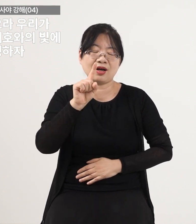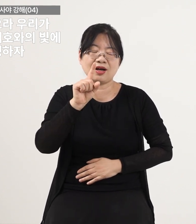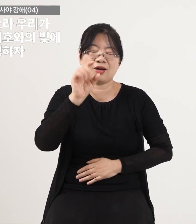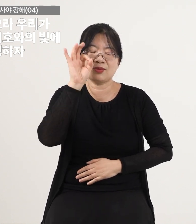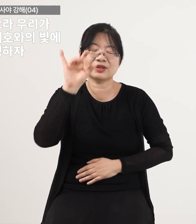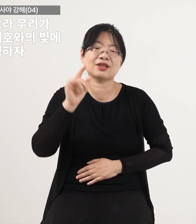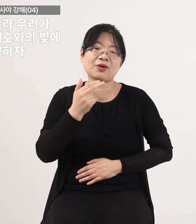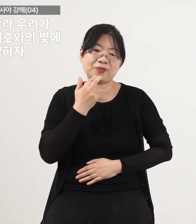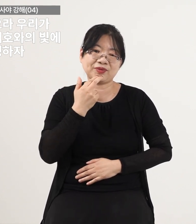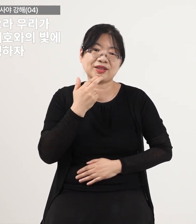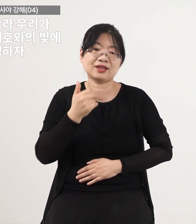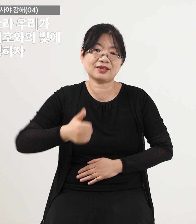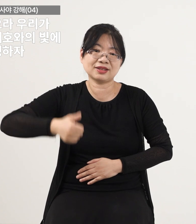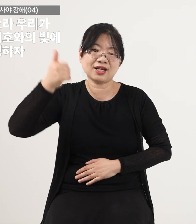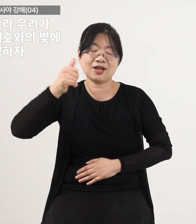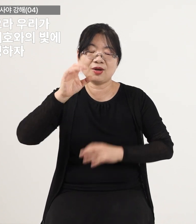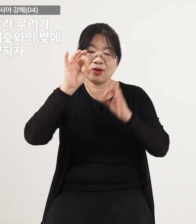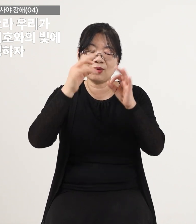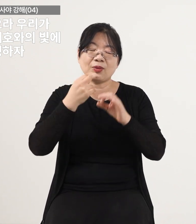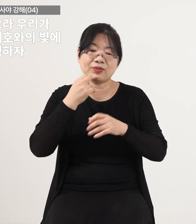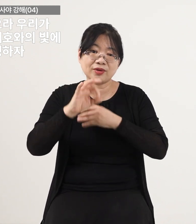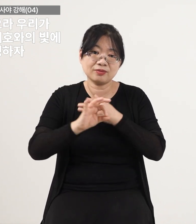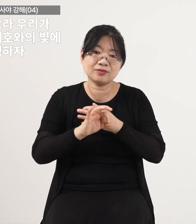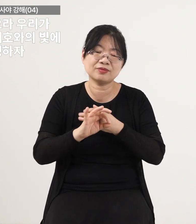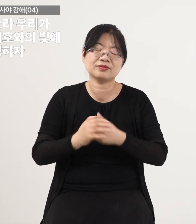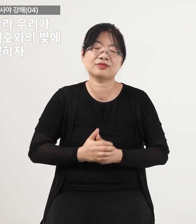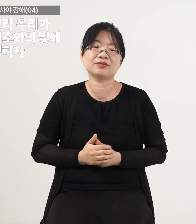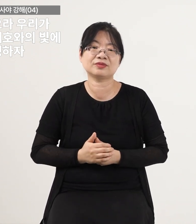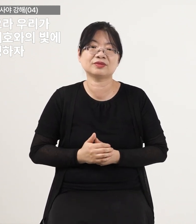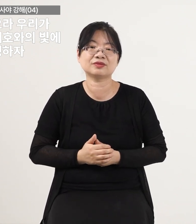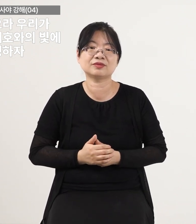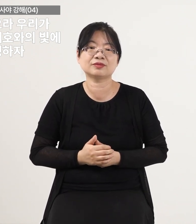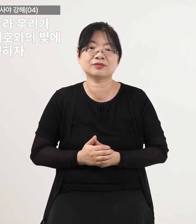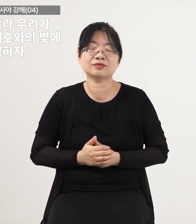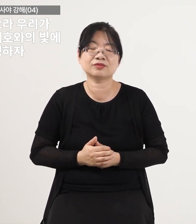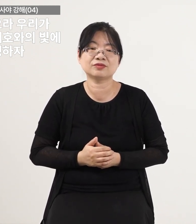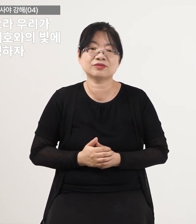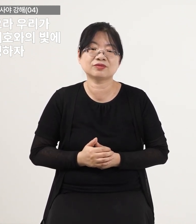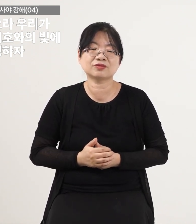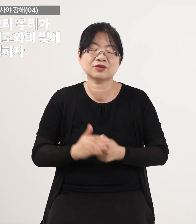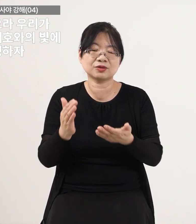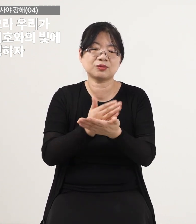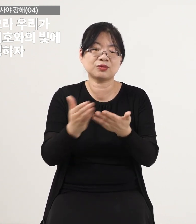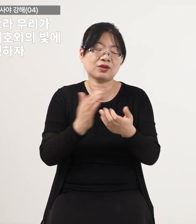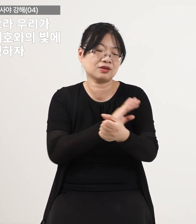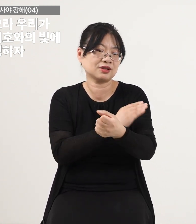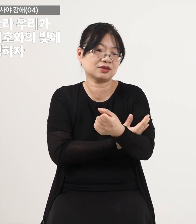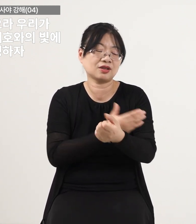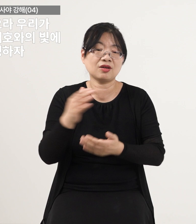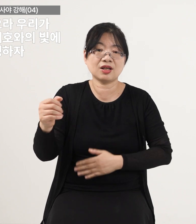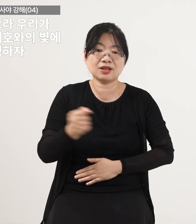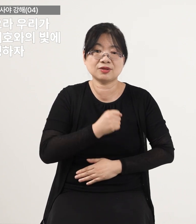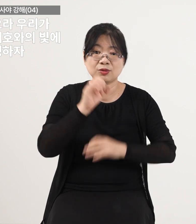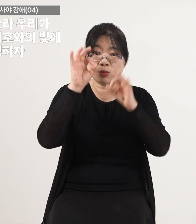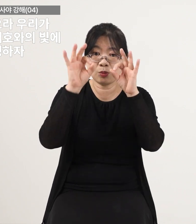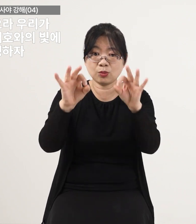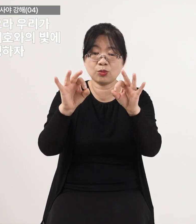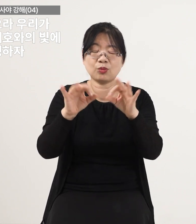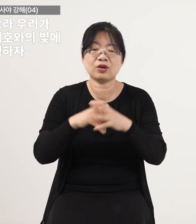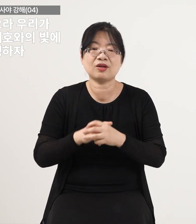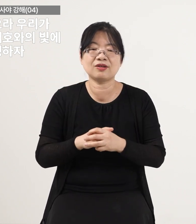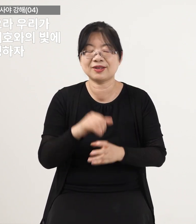게 상책이고, 안 볼 수 없다면 그런 좀 분별력을 가지고 보는